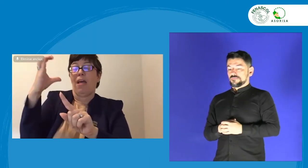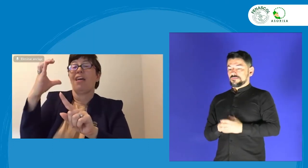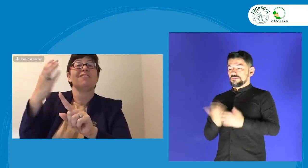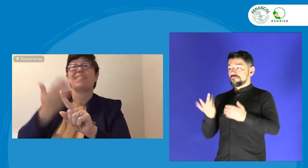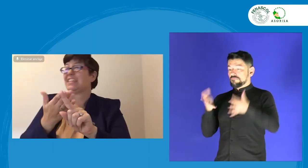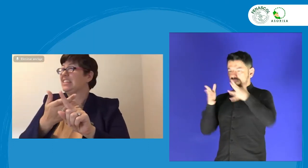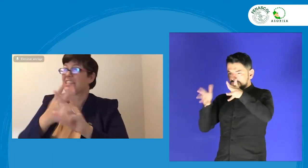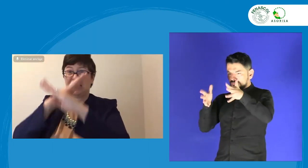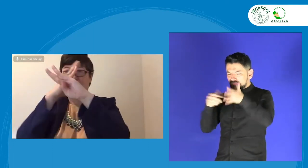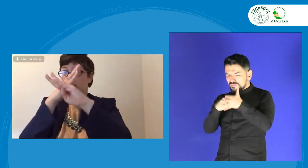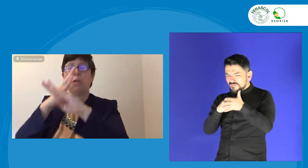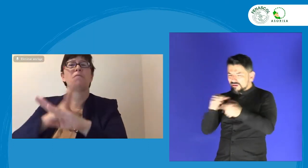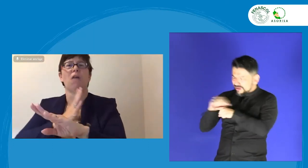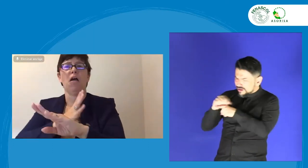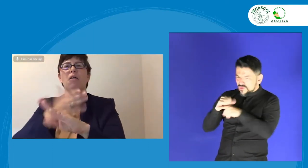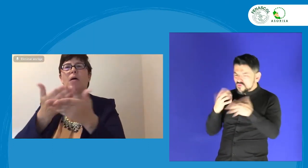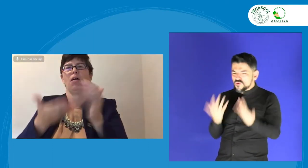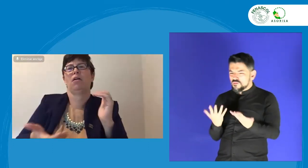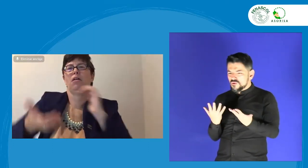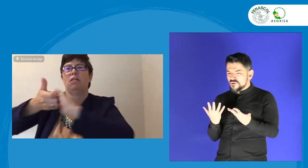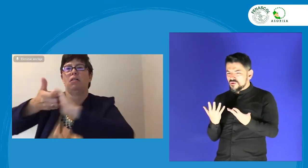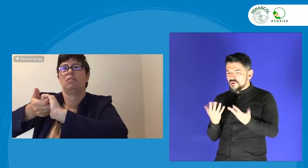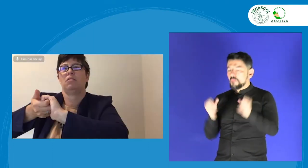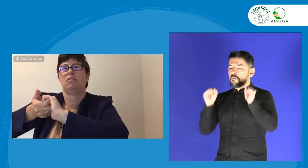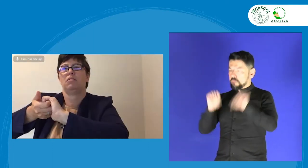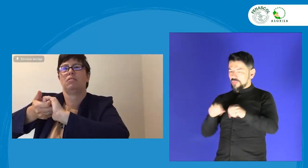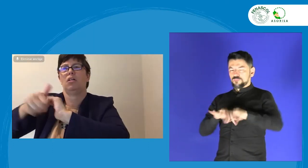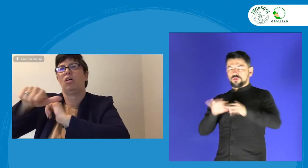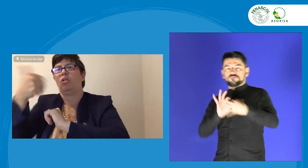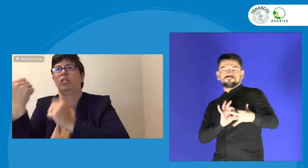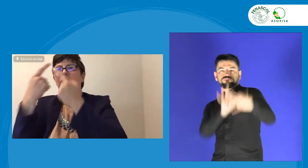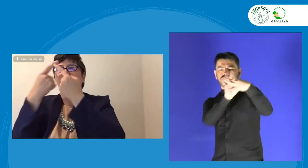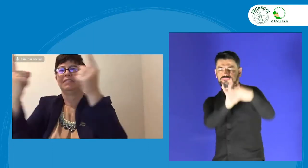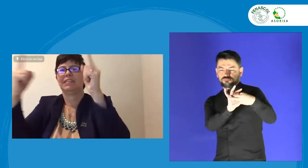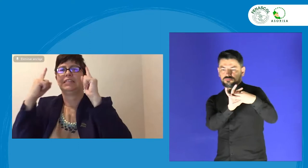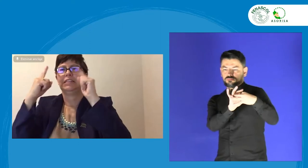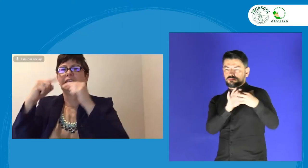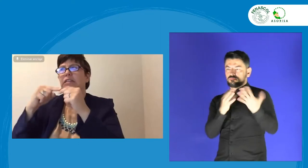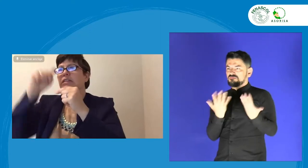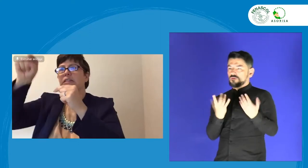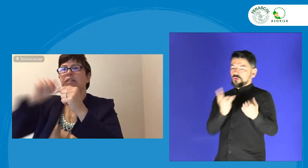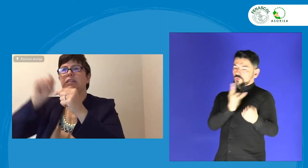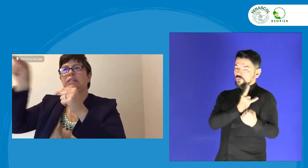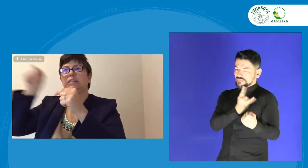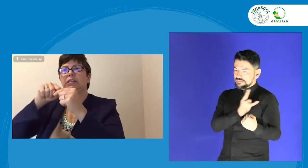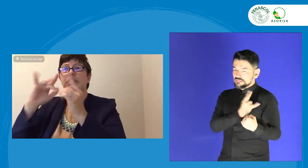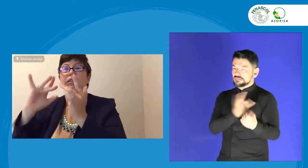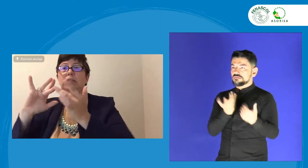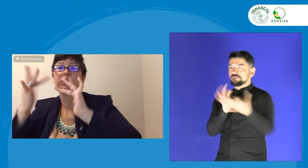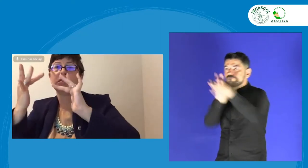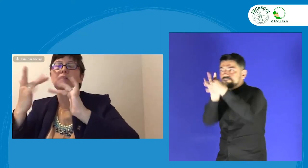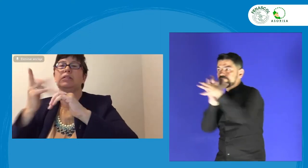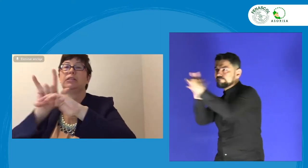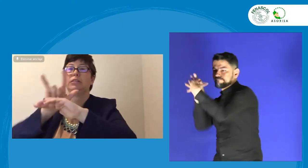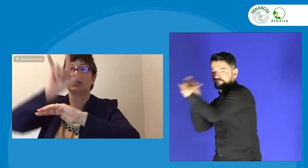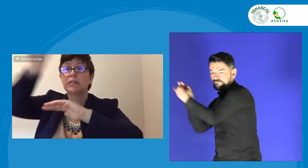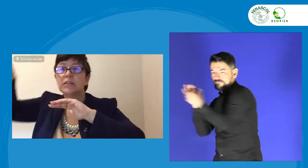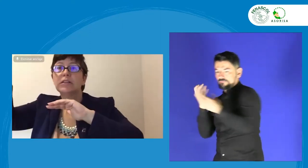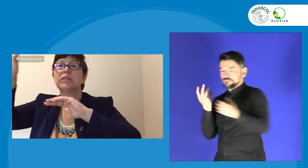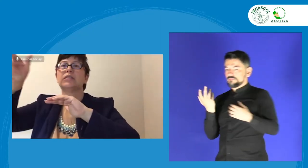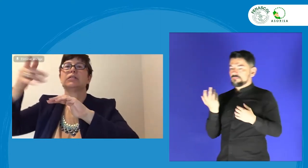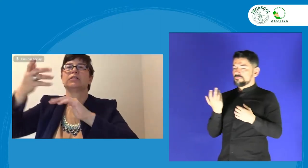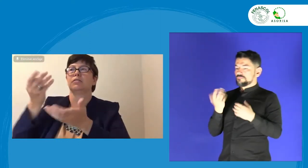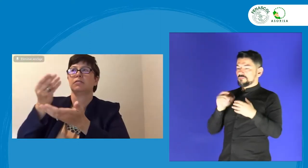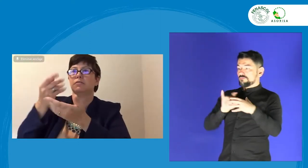previamente, pues mostraba la situación que hay, no hay problema. Entonces, traten de buscar aliados, busquen aliados con